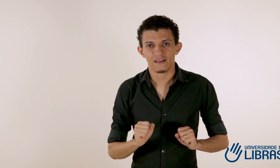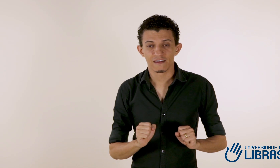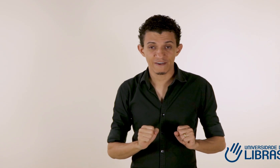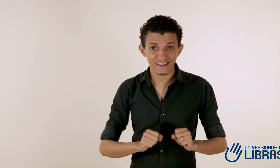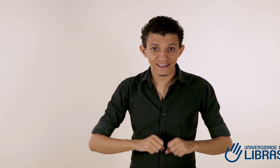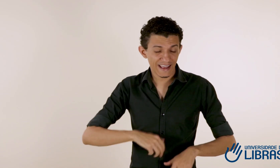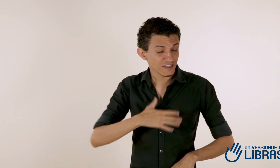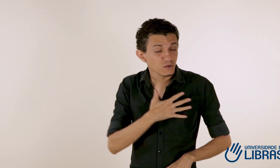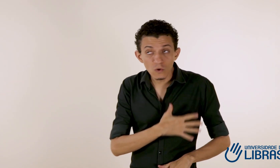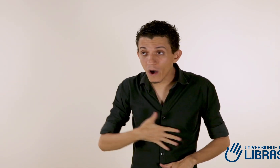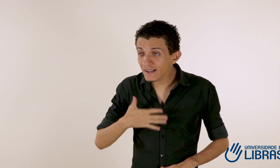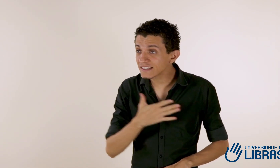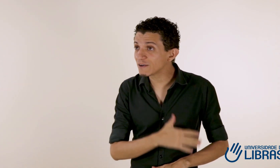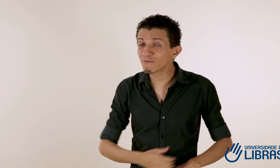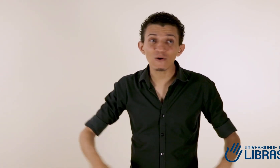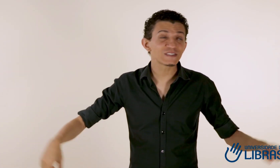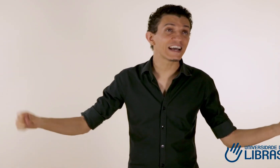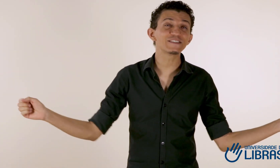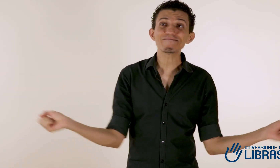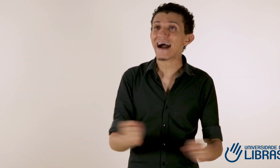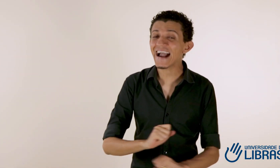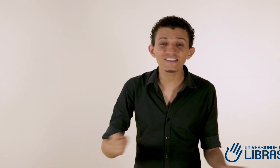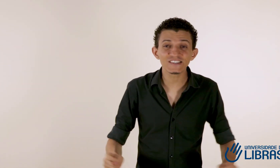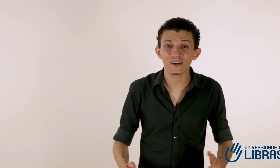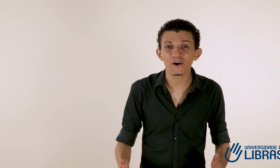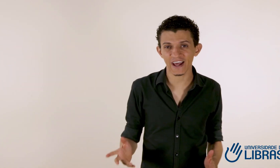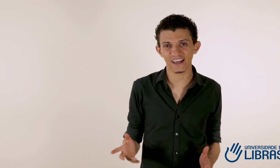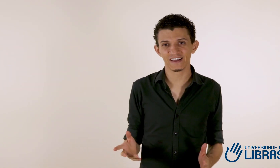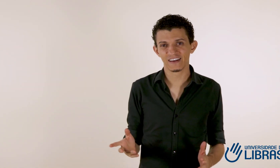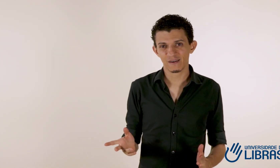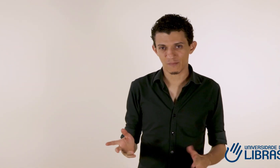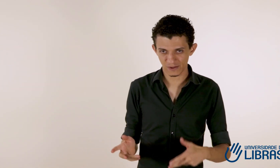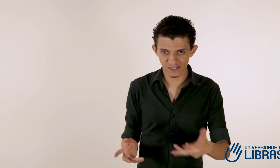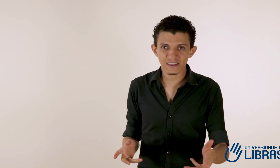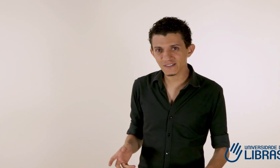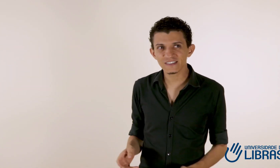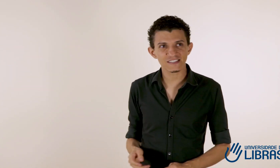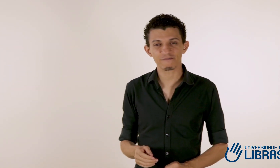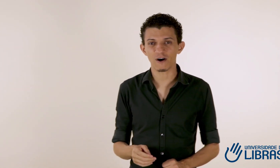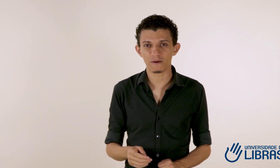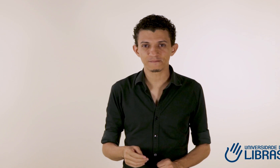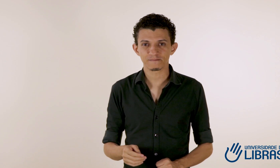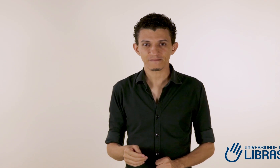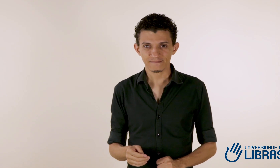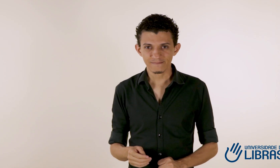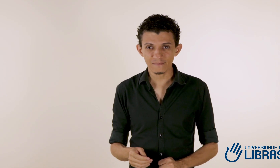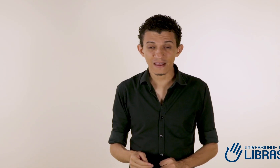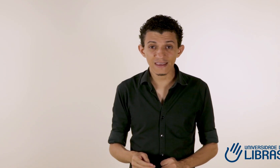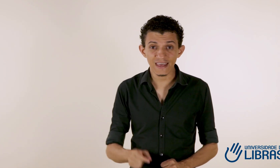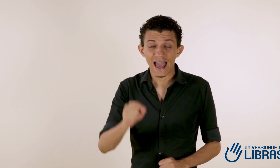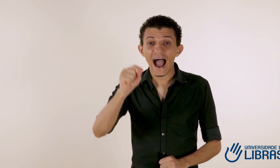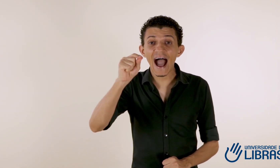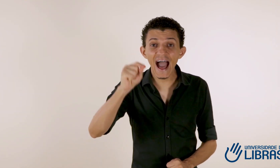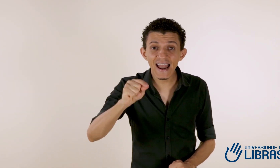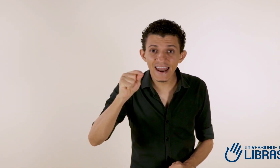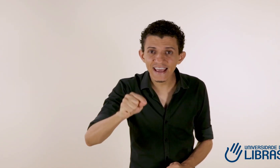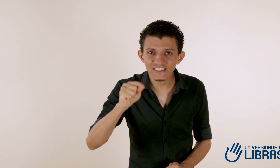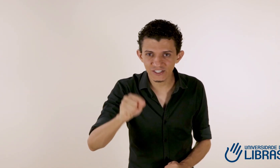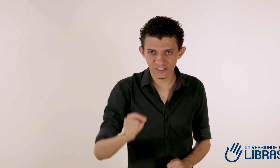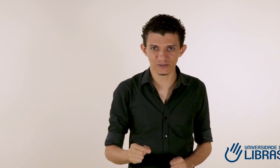Que vem da ideia de, nossa, eu gostei demais disso, adorei. Pode ser traduzido dessa forma. E, além disso,